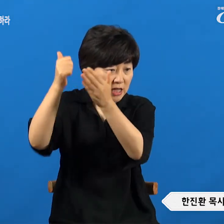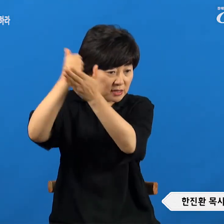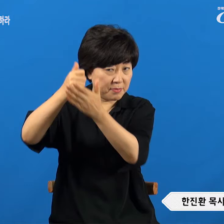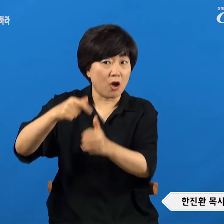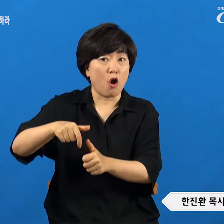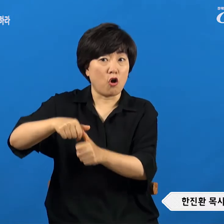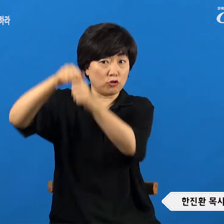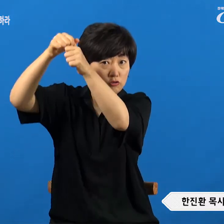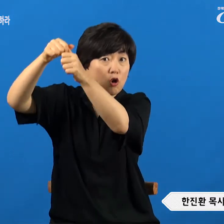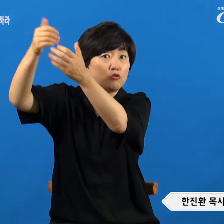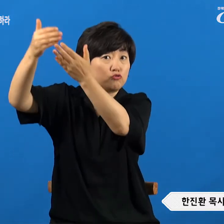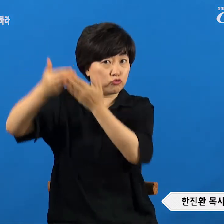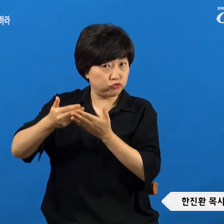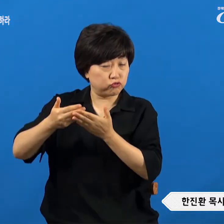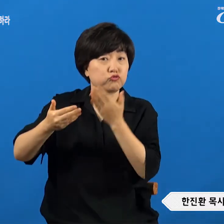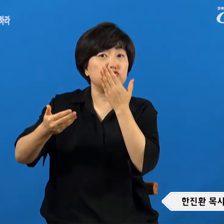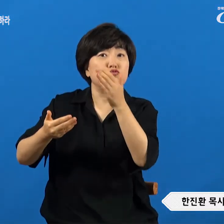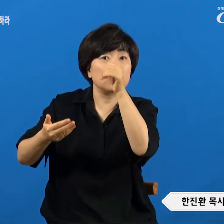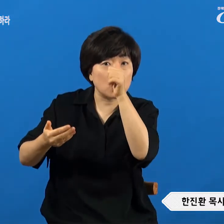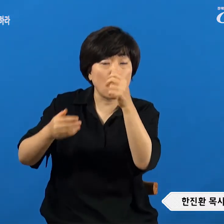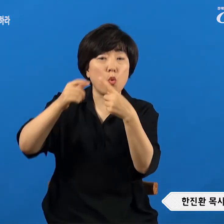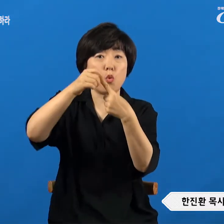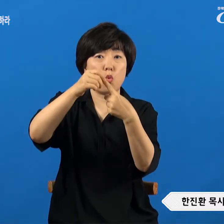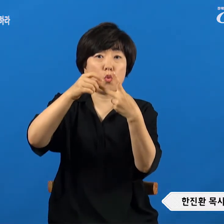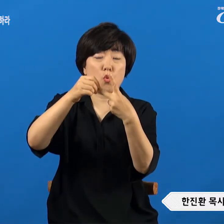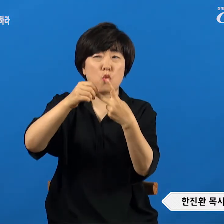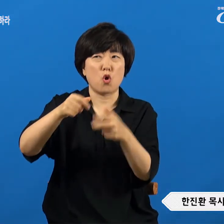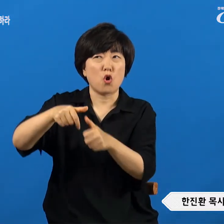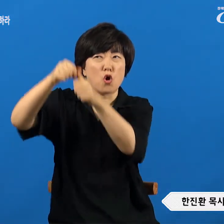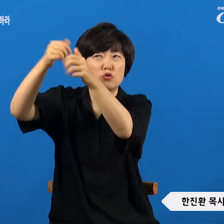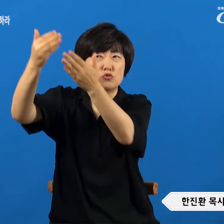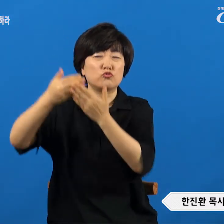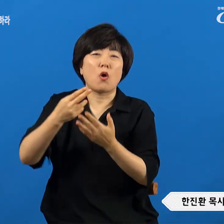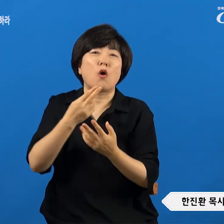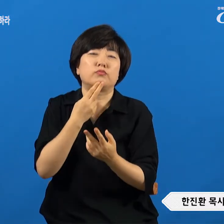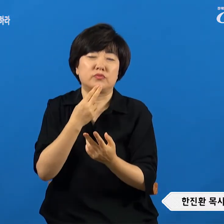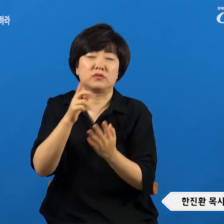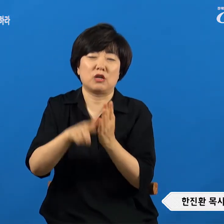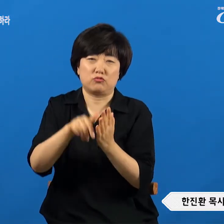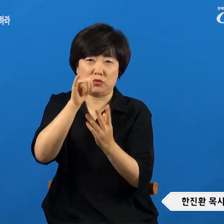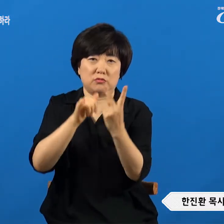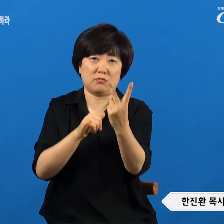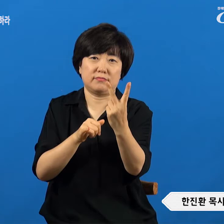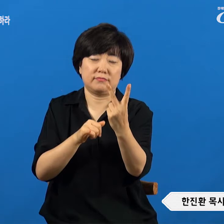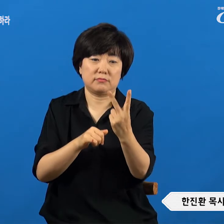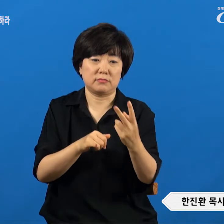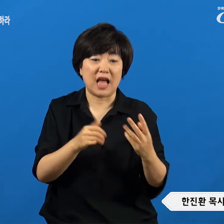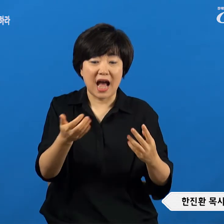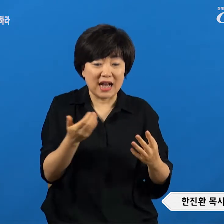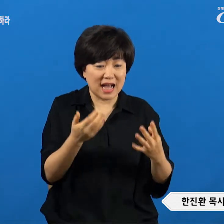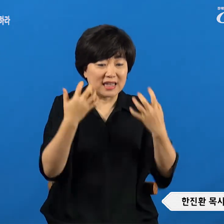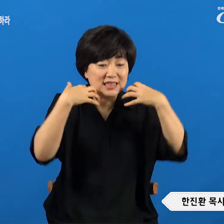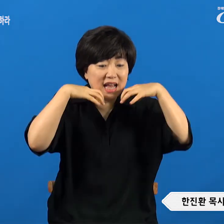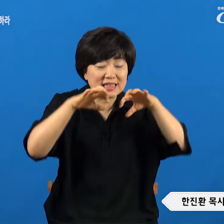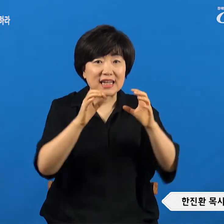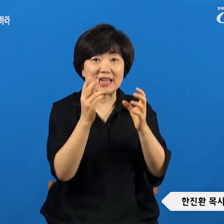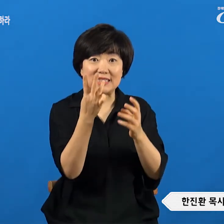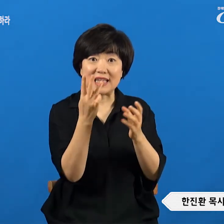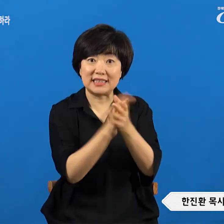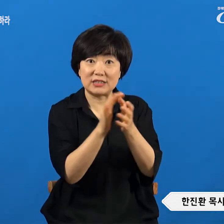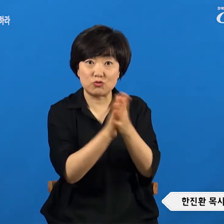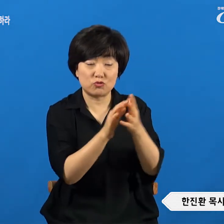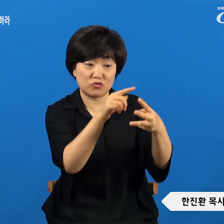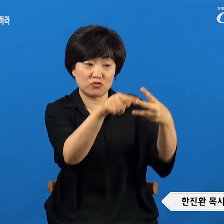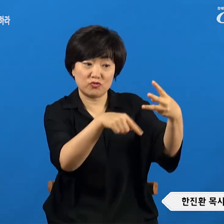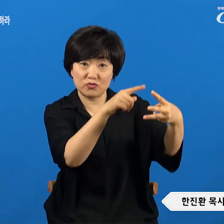있고 건져주지 않으실 때도 있습니다. 지금 사드락, 메삭, 아벳느고는 건져주셨습니다. 그러나